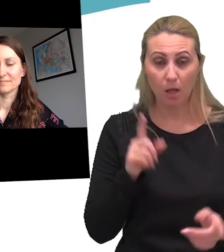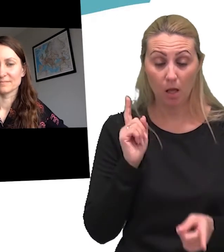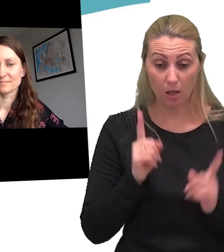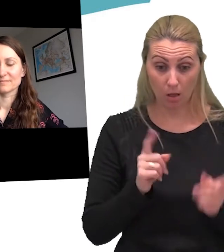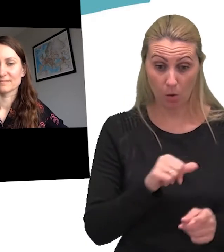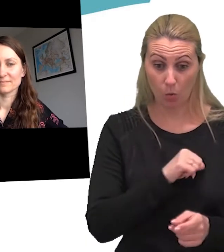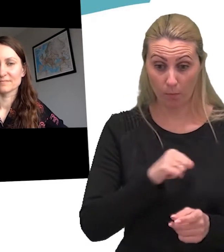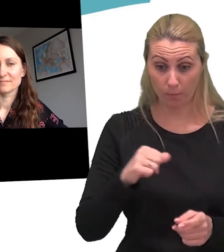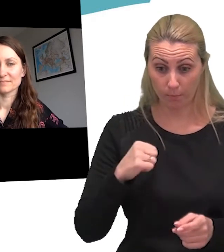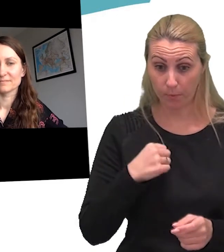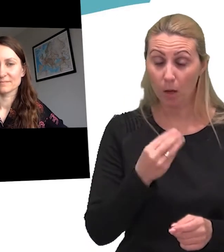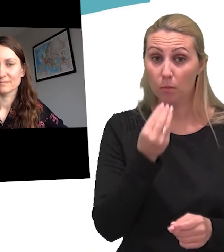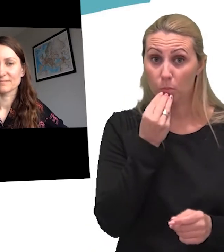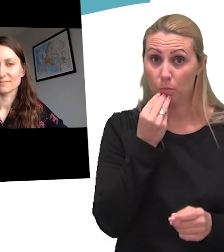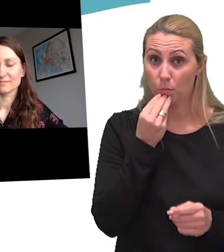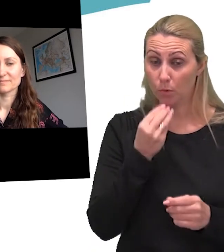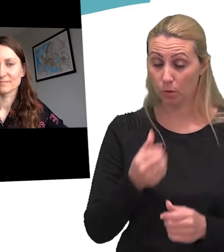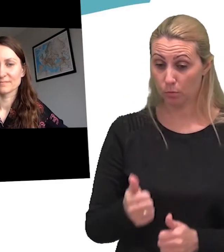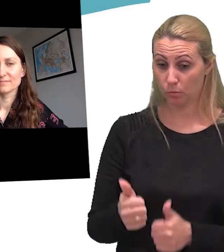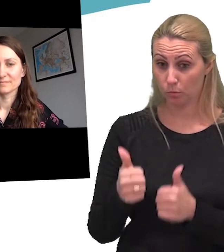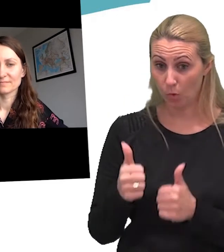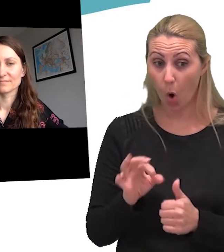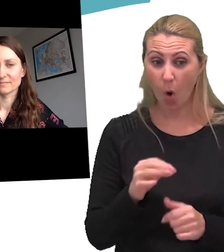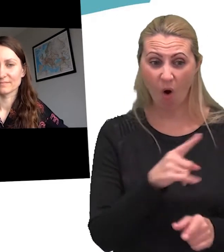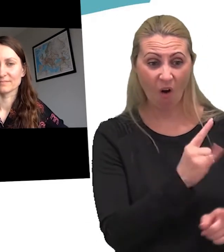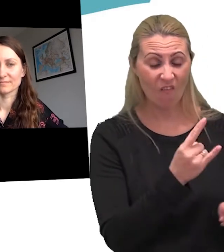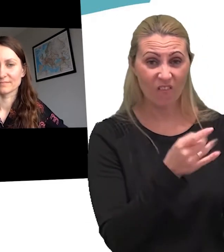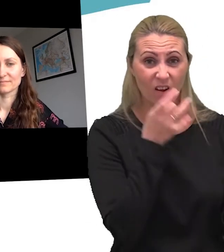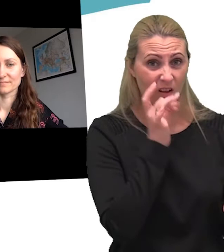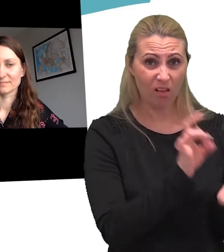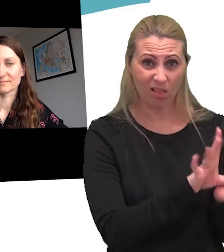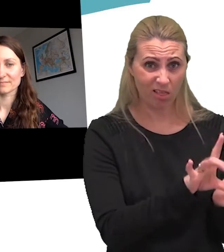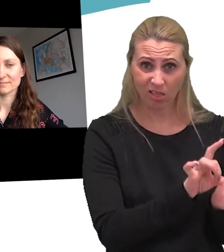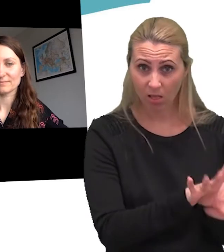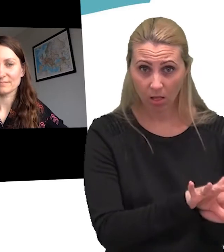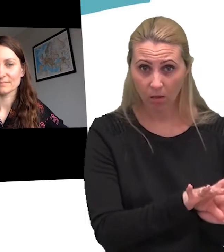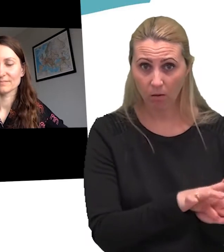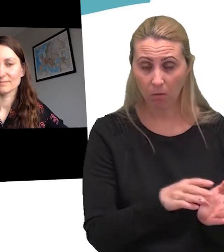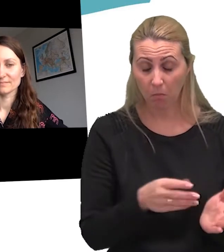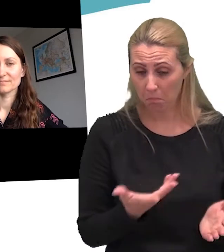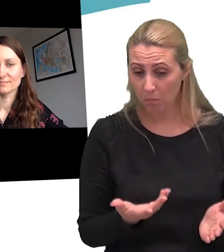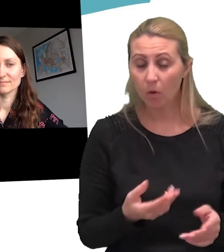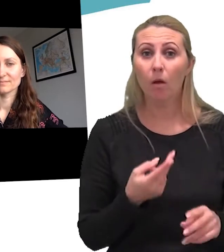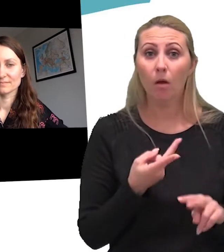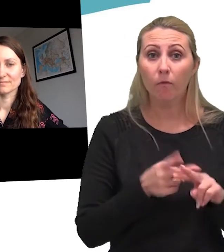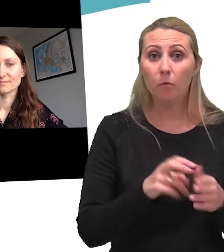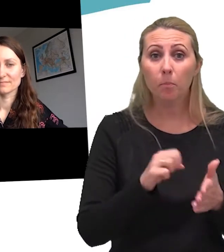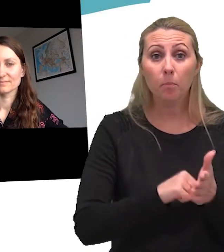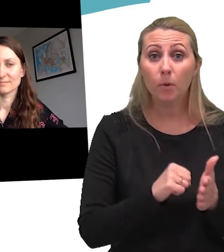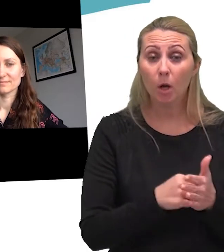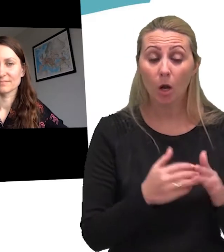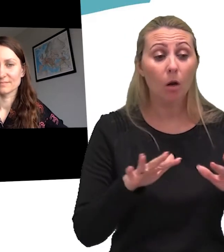mes patys valgom vertingai, ir, o vaikas nevalgo, tai tada reikia žiūrėti, tai kaip tai įvyko.